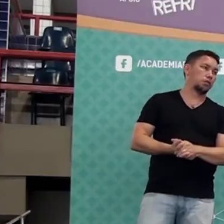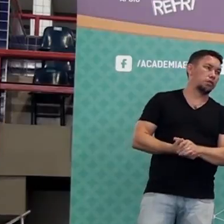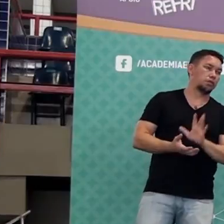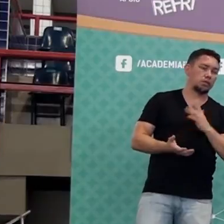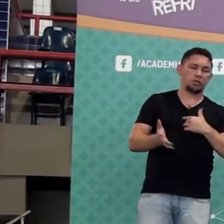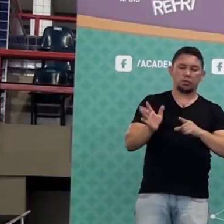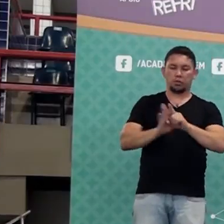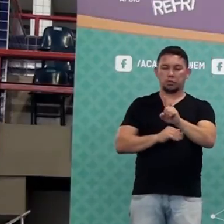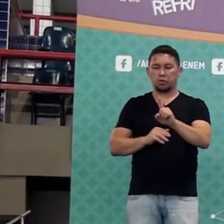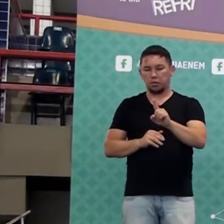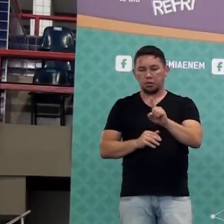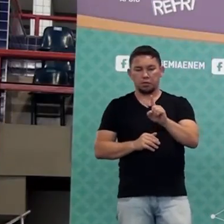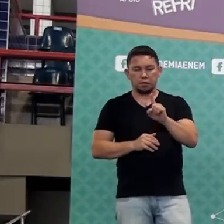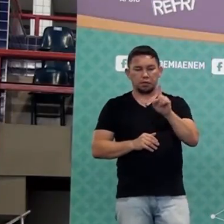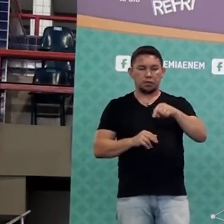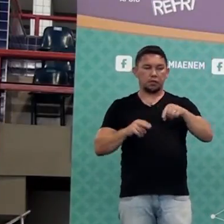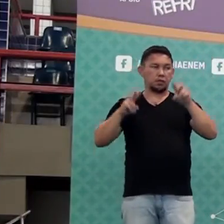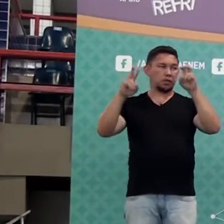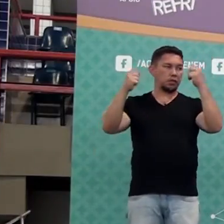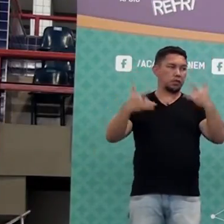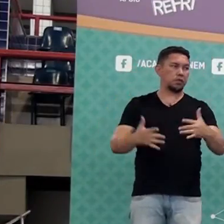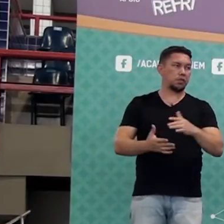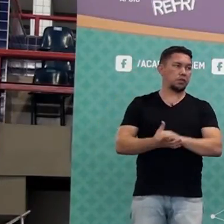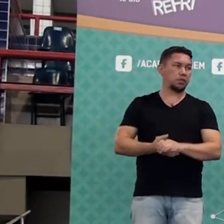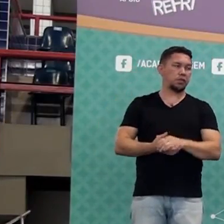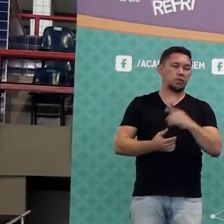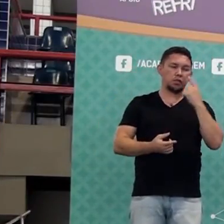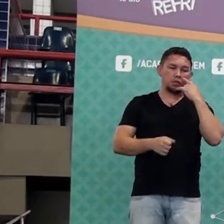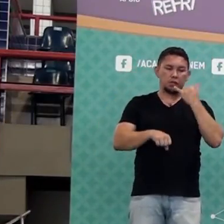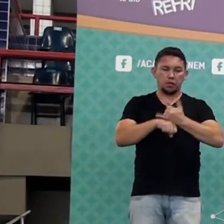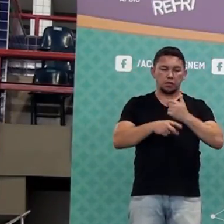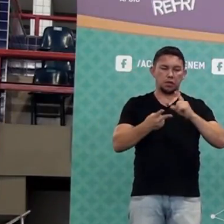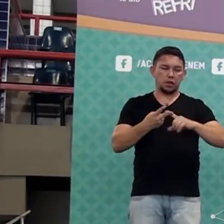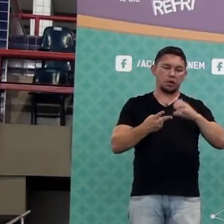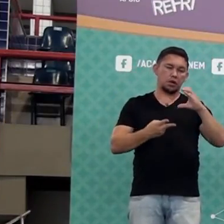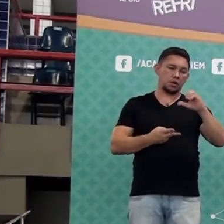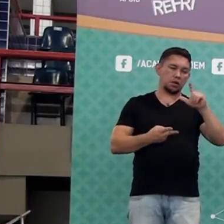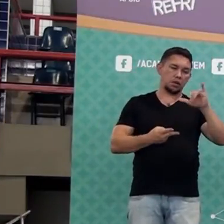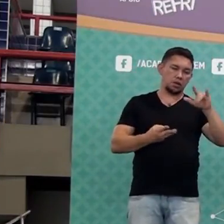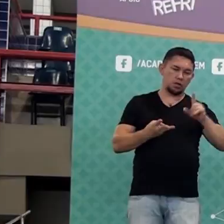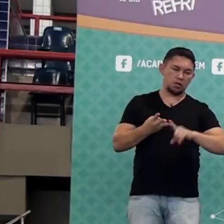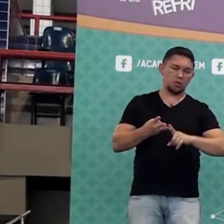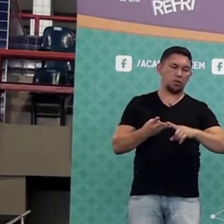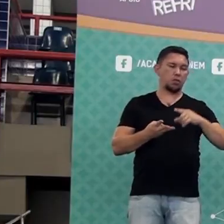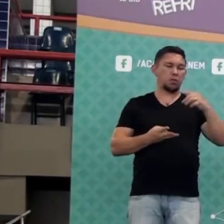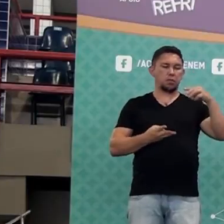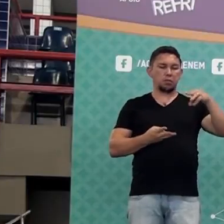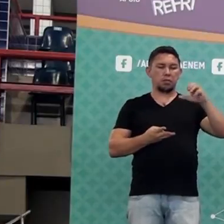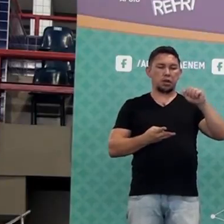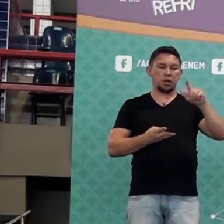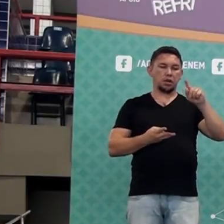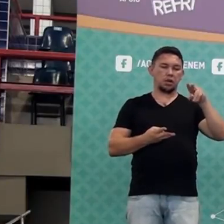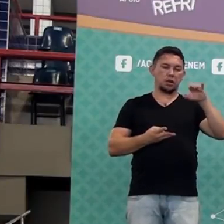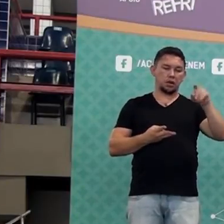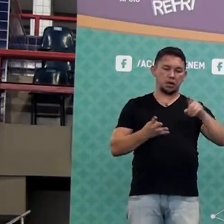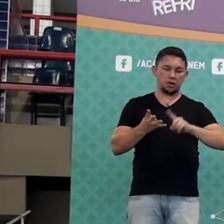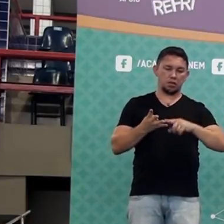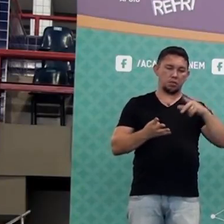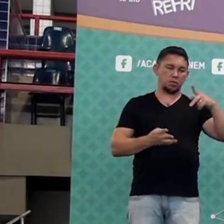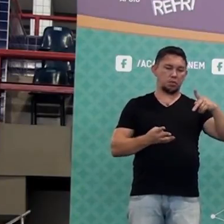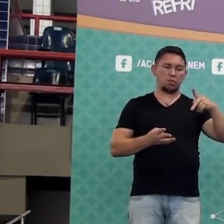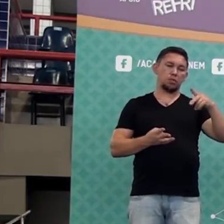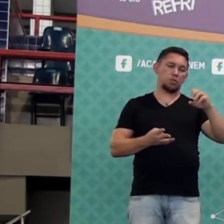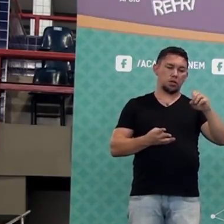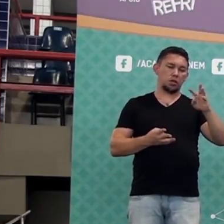Bom, essa outra pergunta aqui fala sobre cálcio, ferro, manganês, cobre e potássio, mas esses elementos eles não